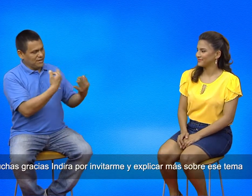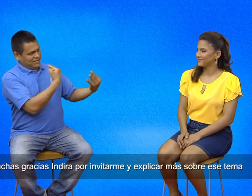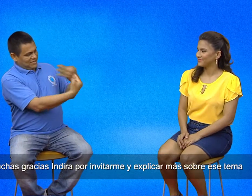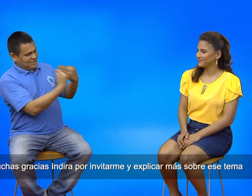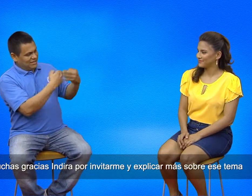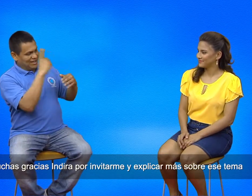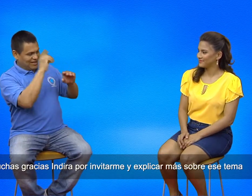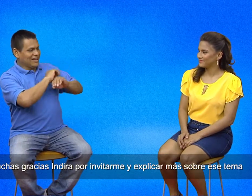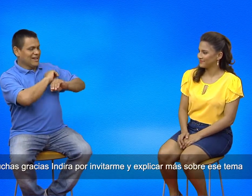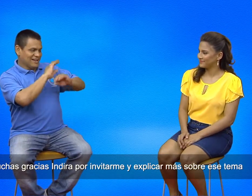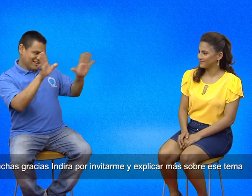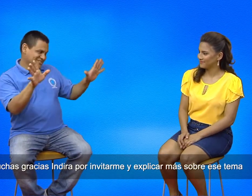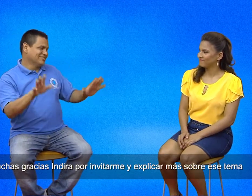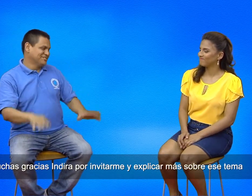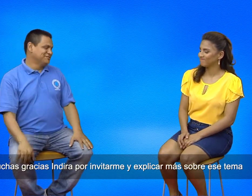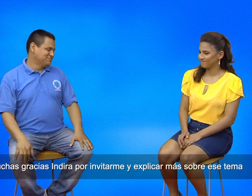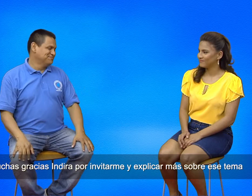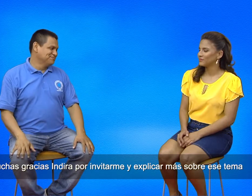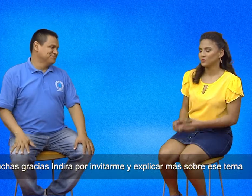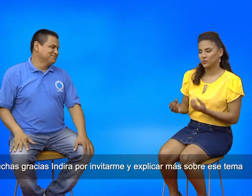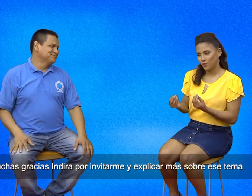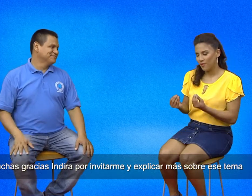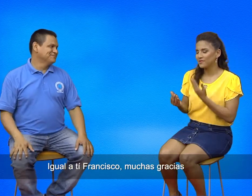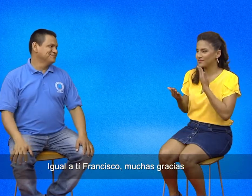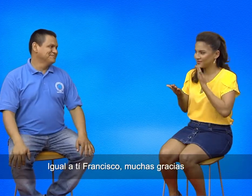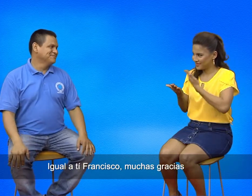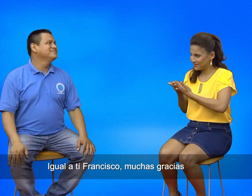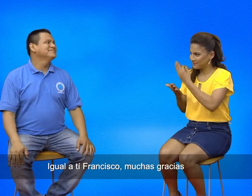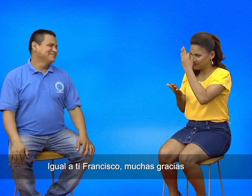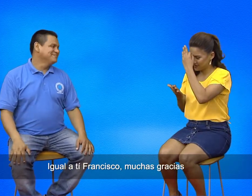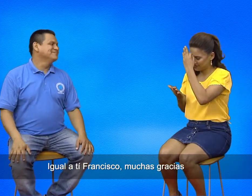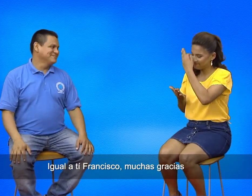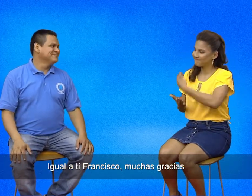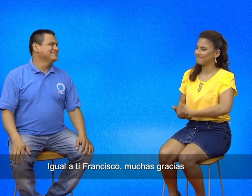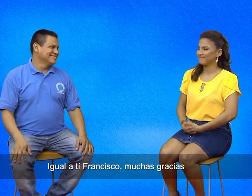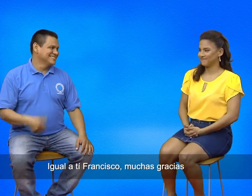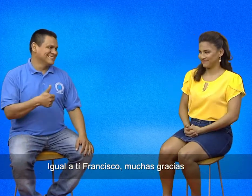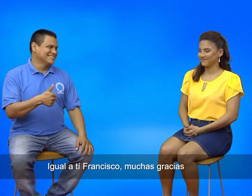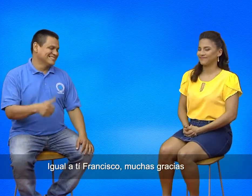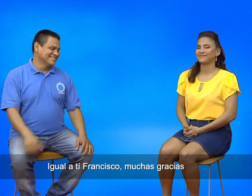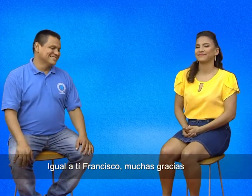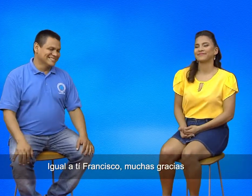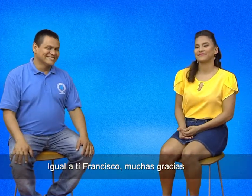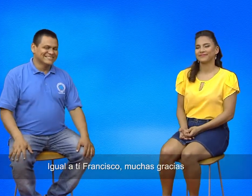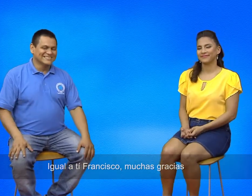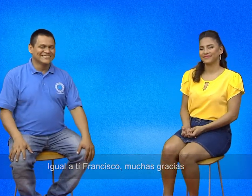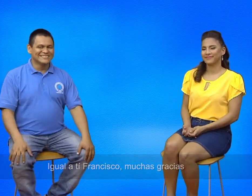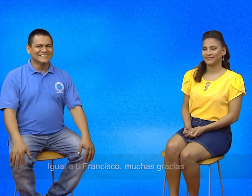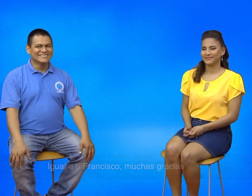por invitarme y escuchar más sobre ese tema igual a ti francisco muchas gracias